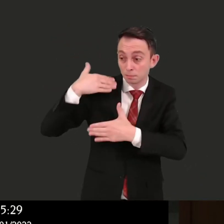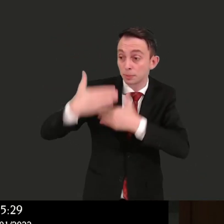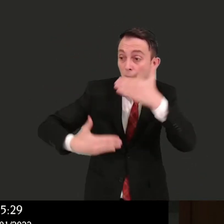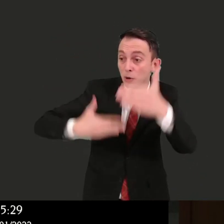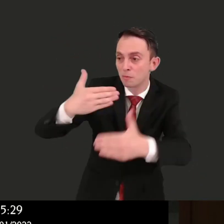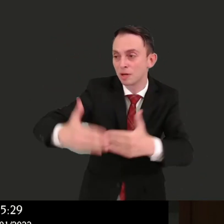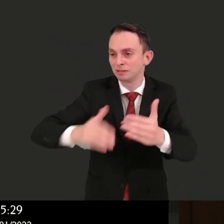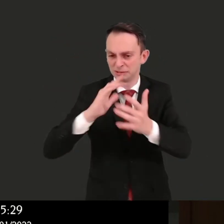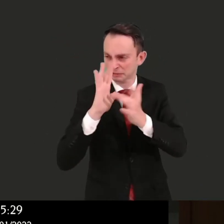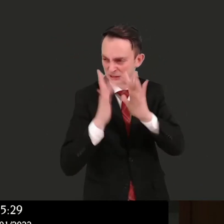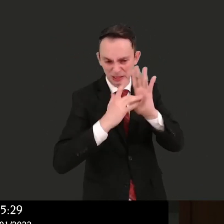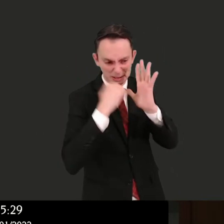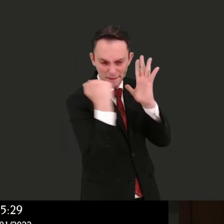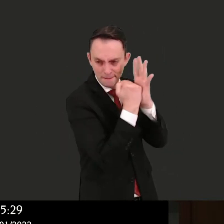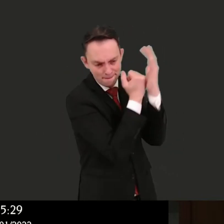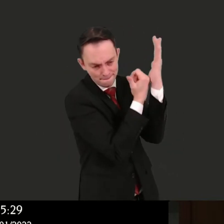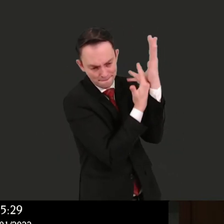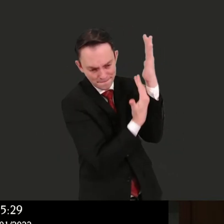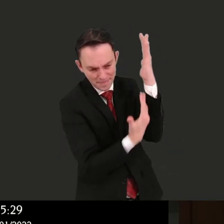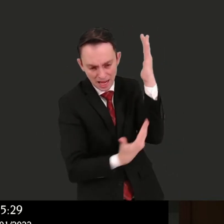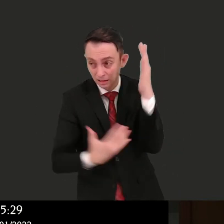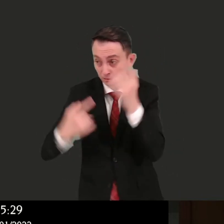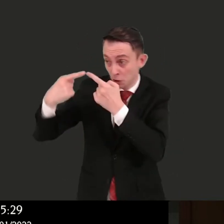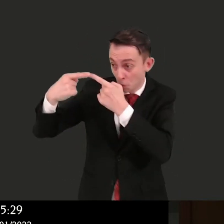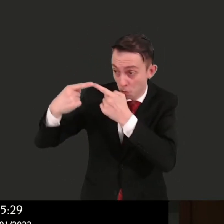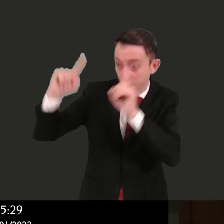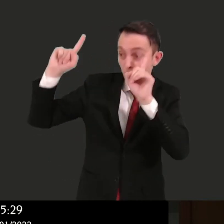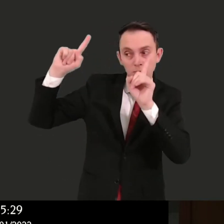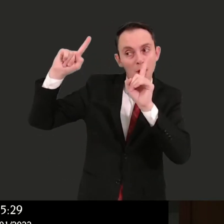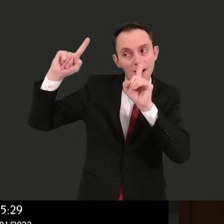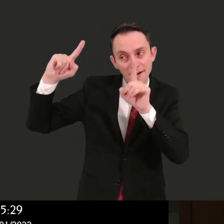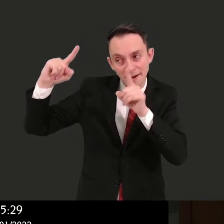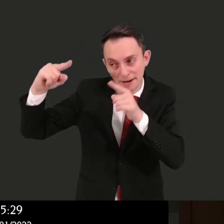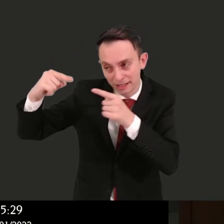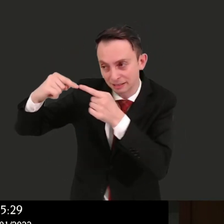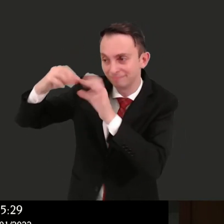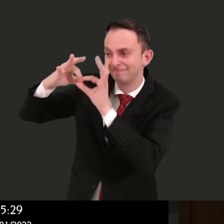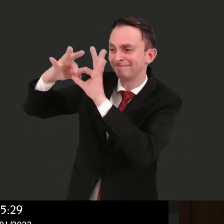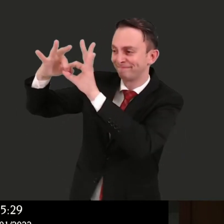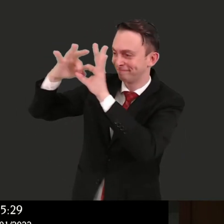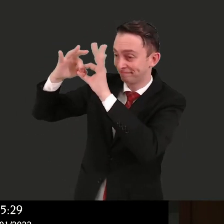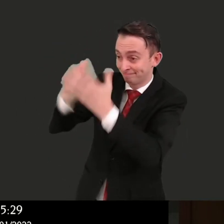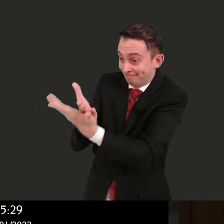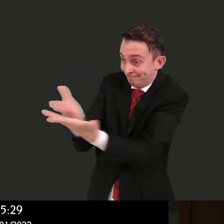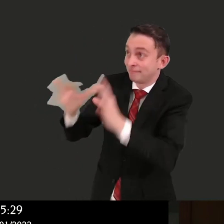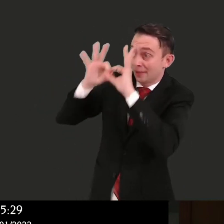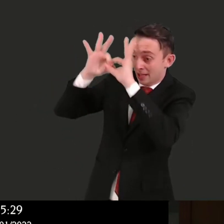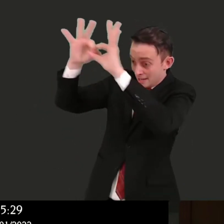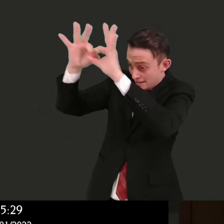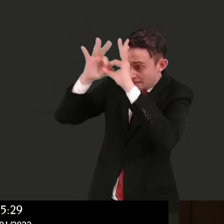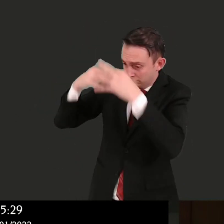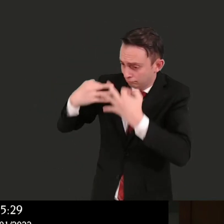sua carne, pela morte, para perante ele vos apresentar santos, irrepreensíveis